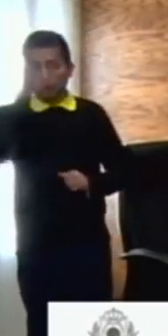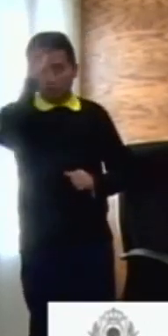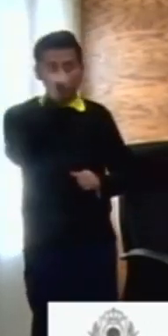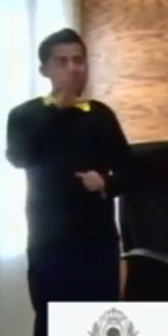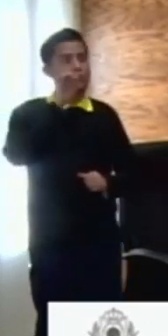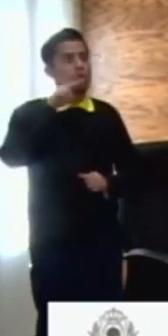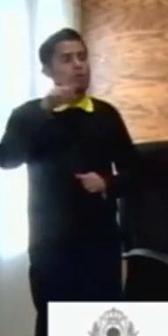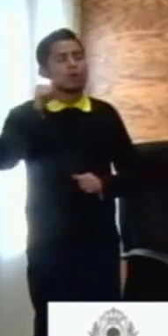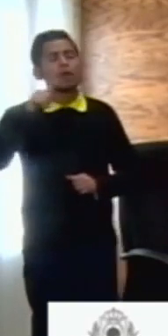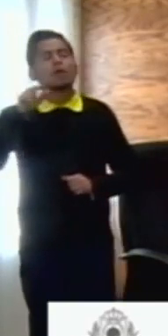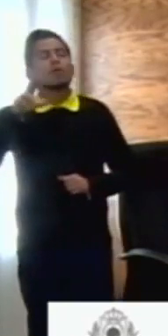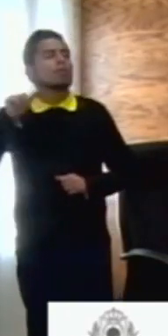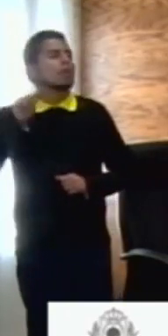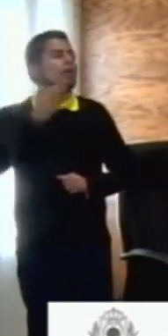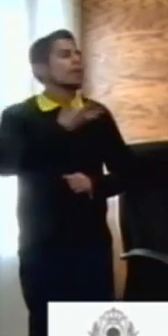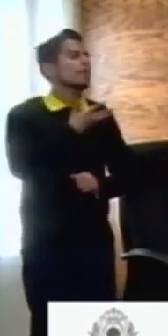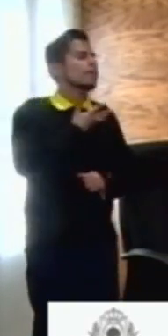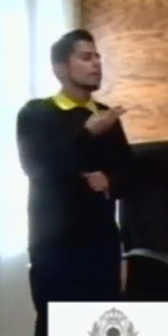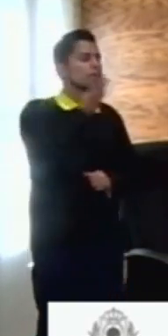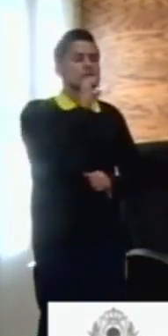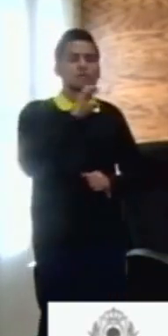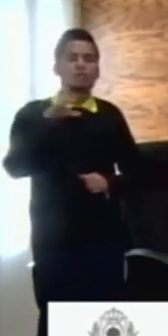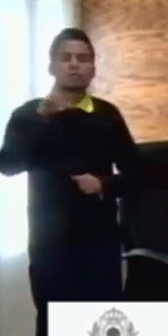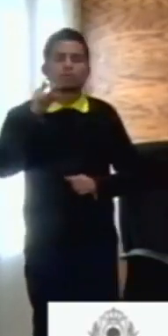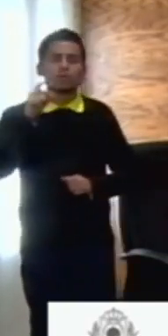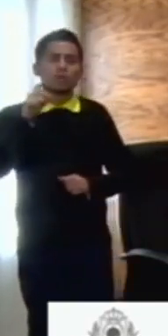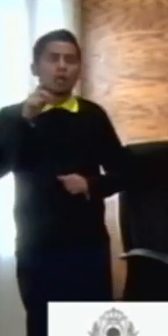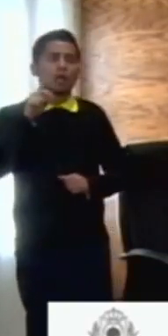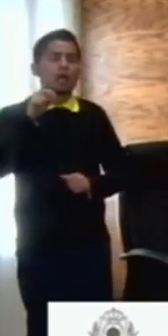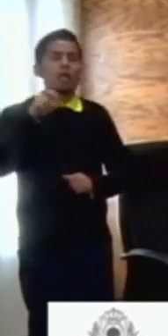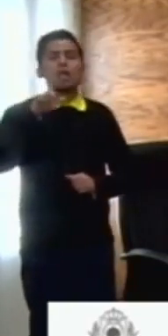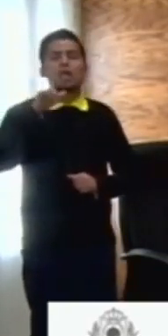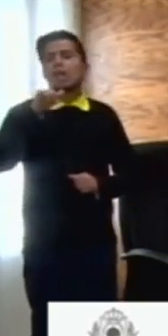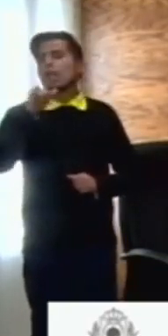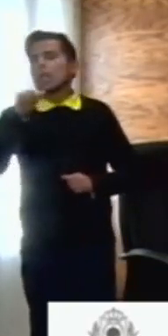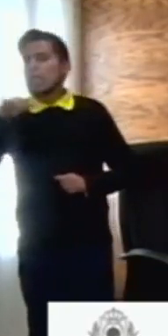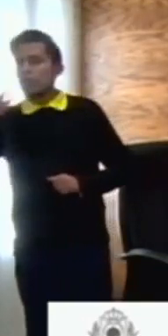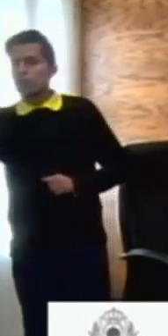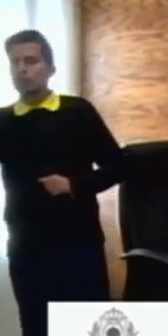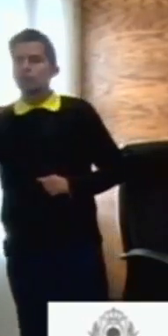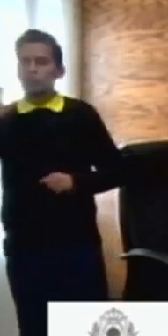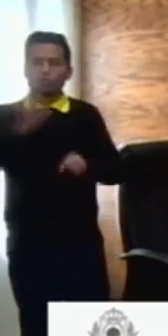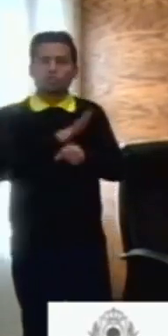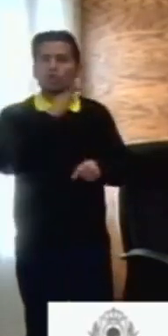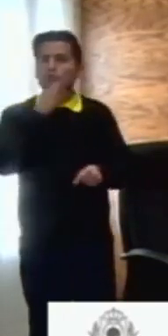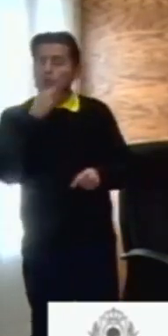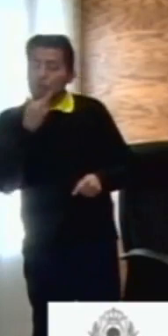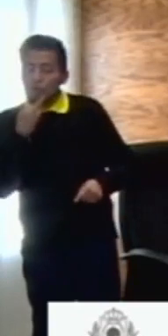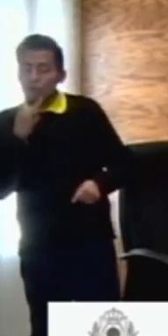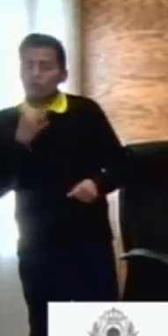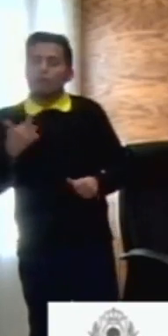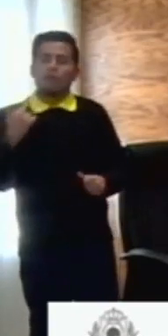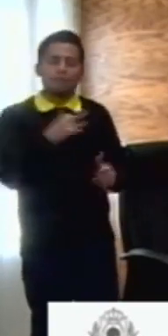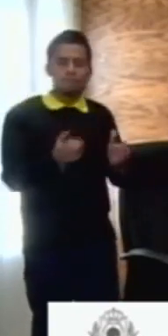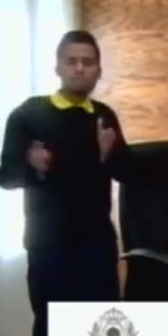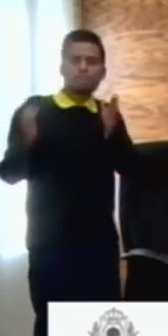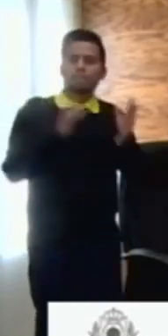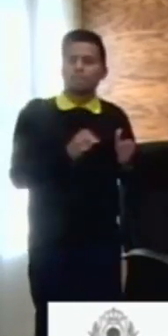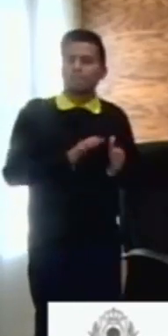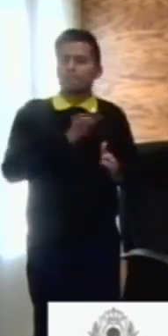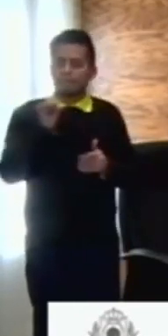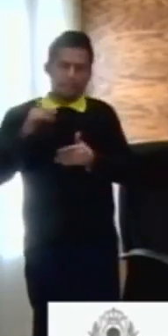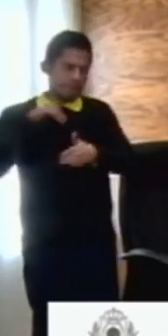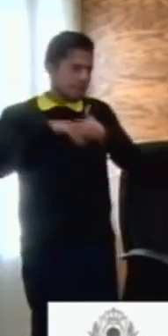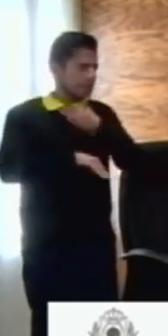de 330 litros por segundo a la red lo van a empezar a través del sistema de agua a